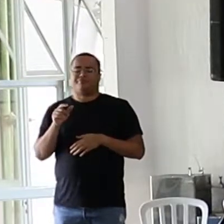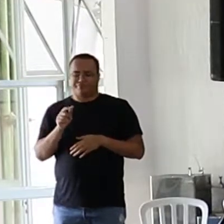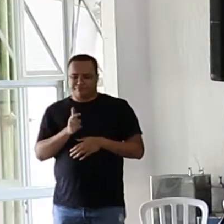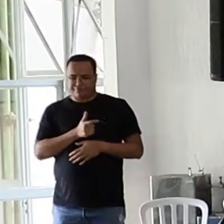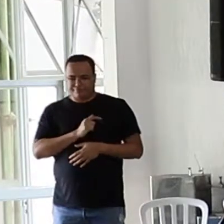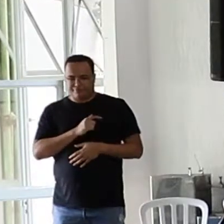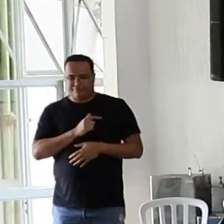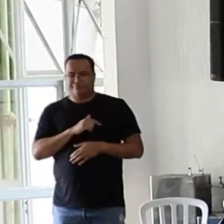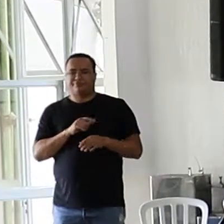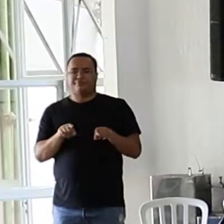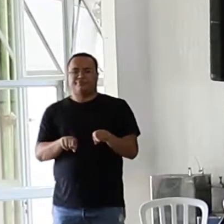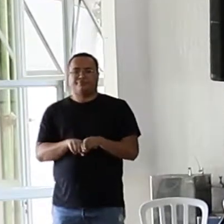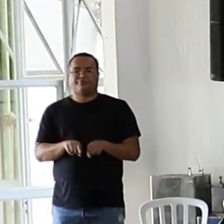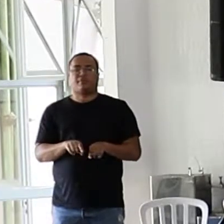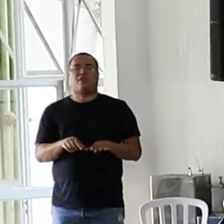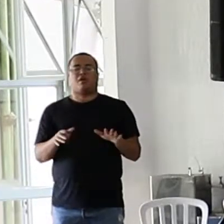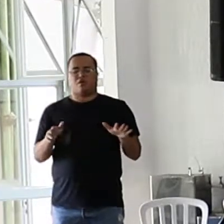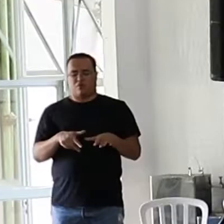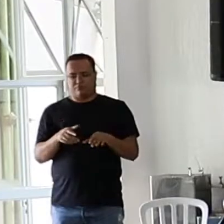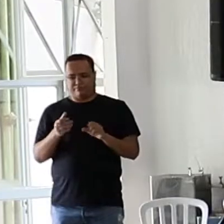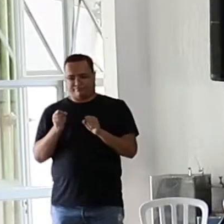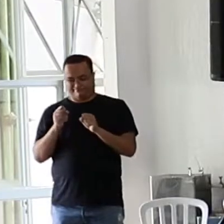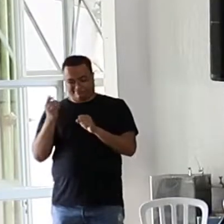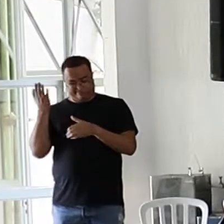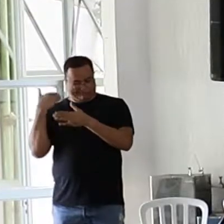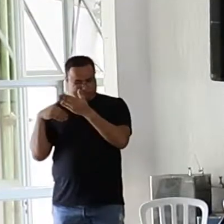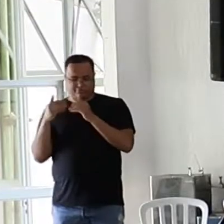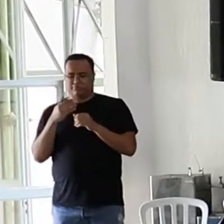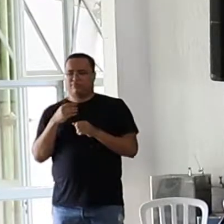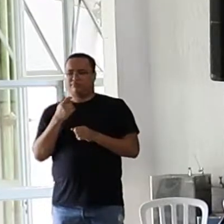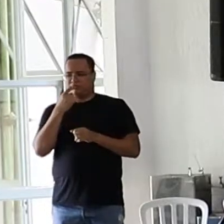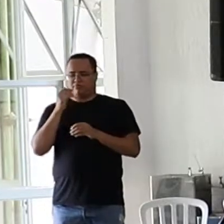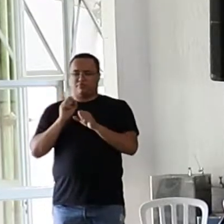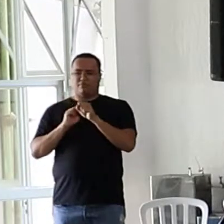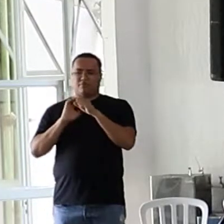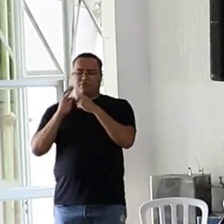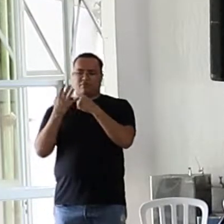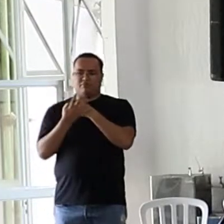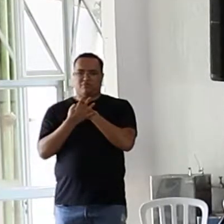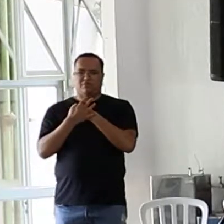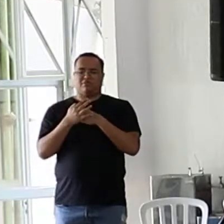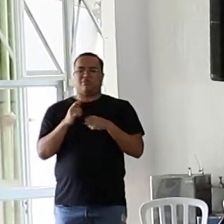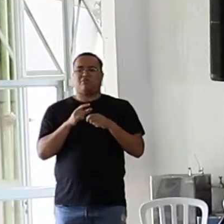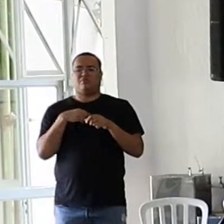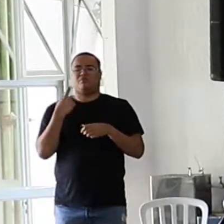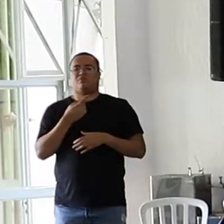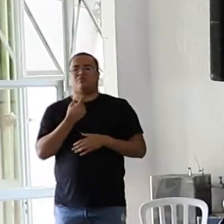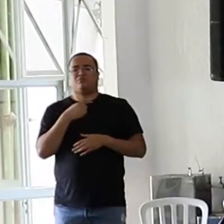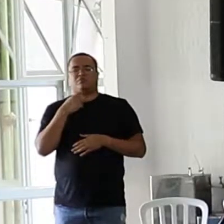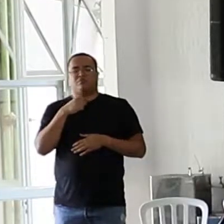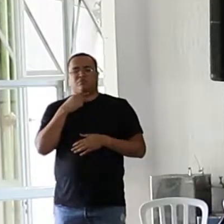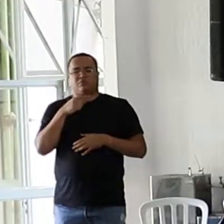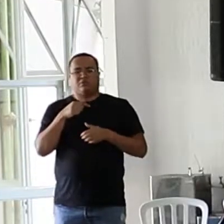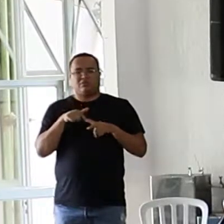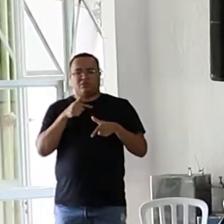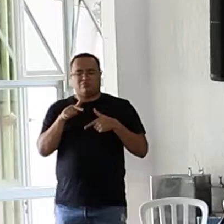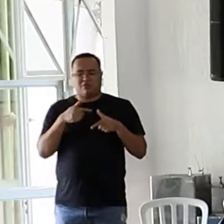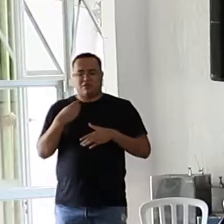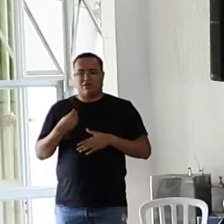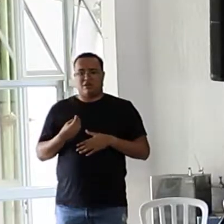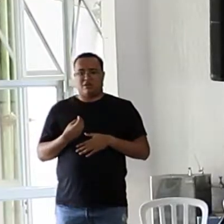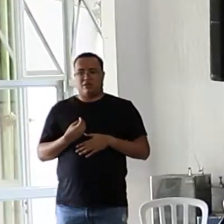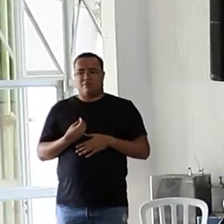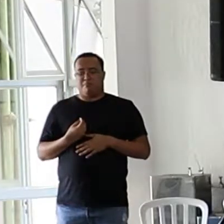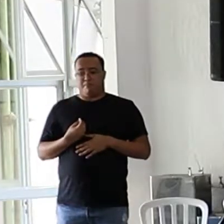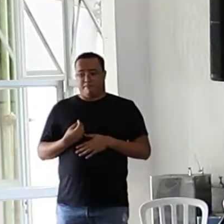eu até mostrei com presidente Leonardo falei as várias pessoas que estão compondo essa programação e são parceiros da nossa